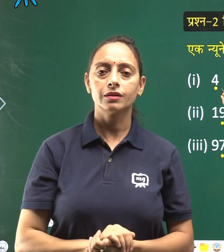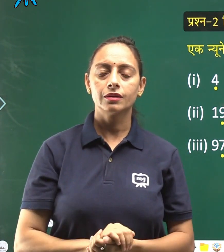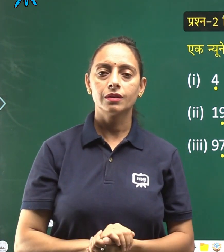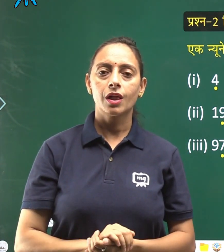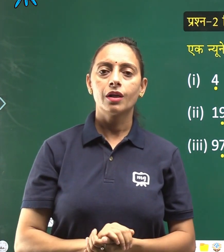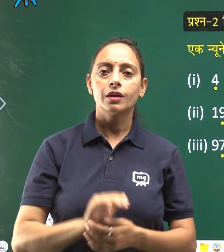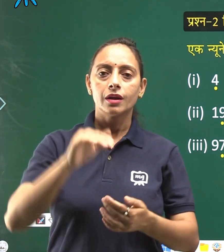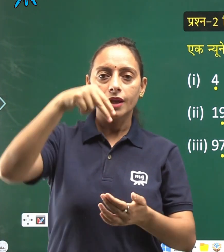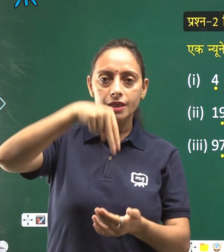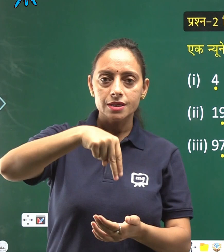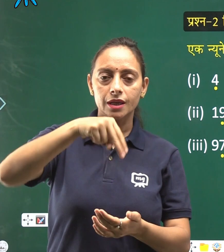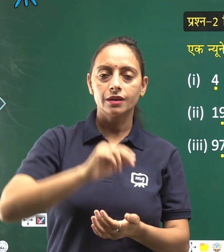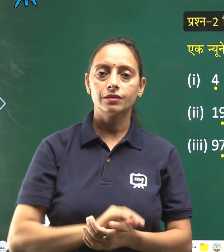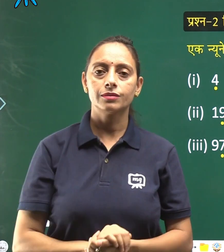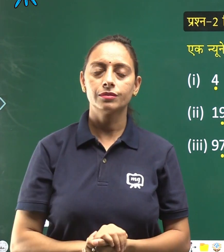पैर में